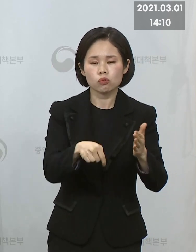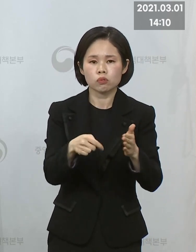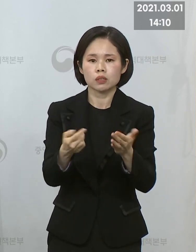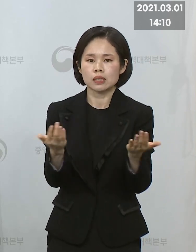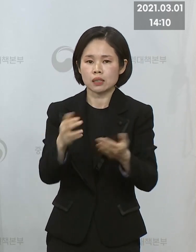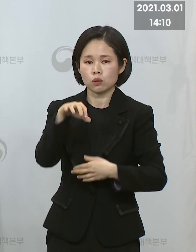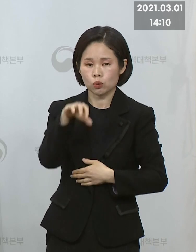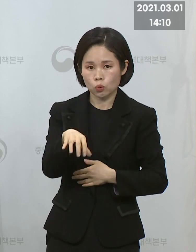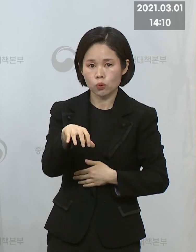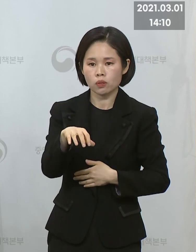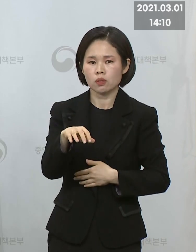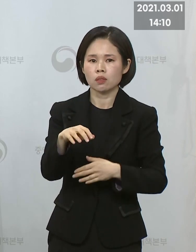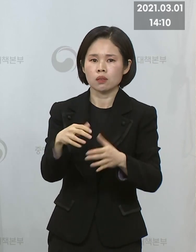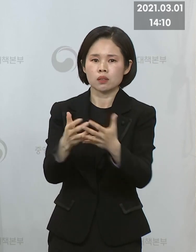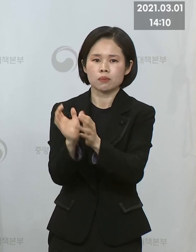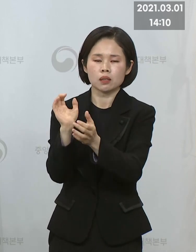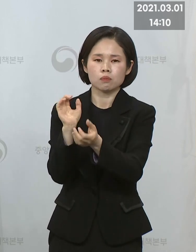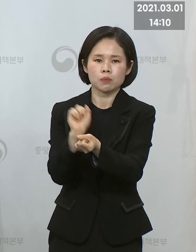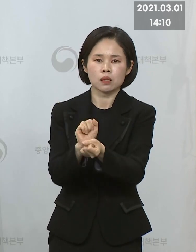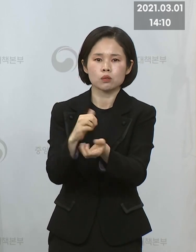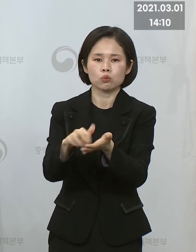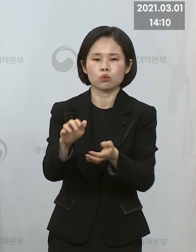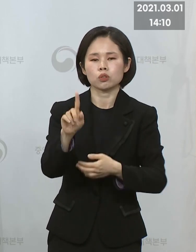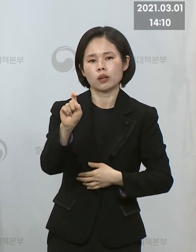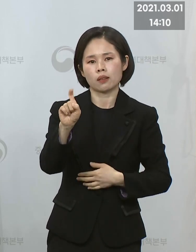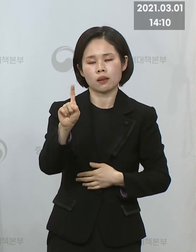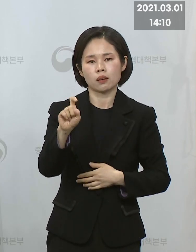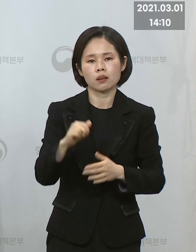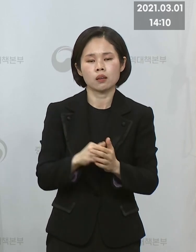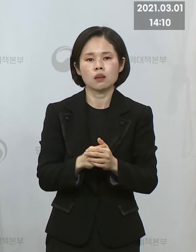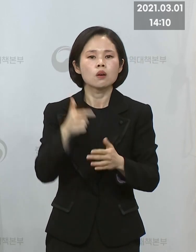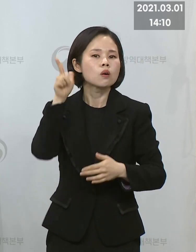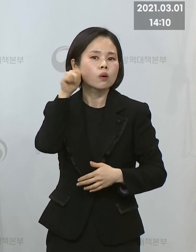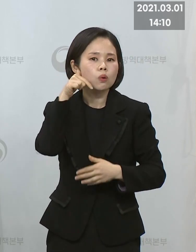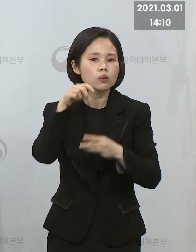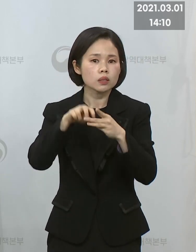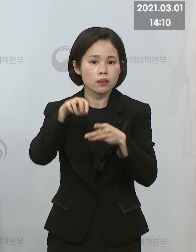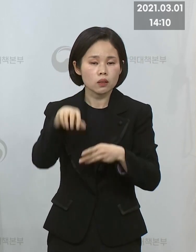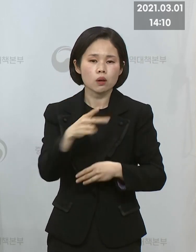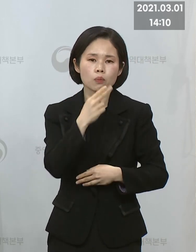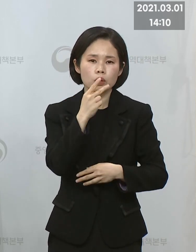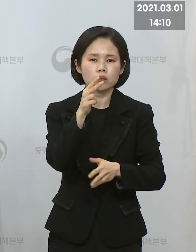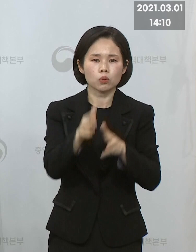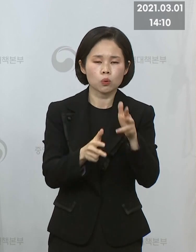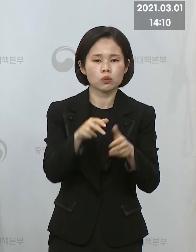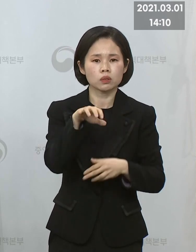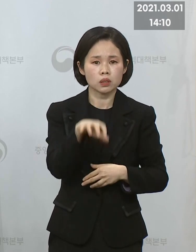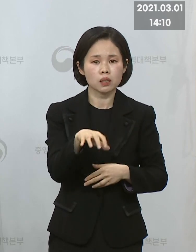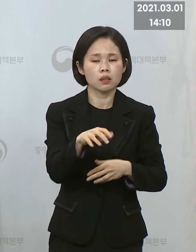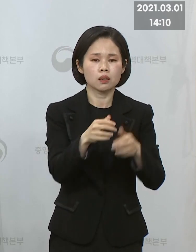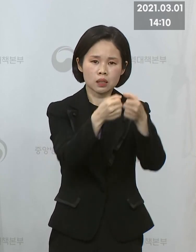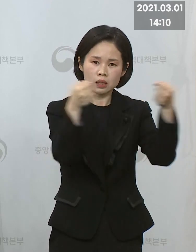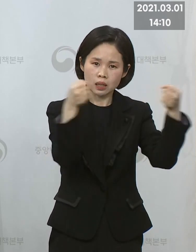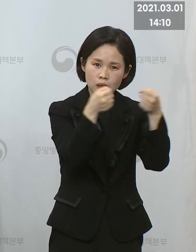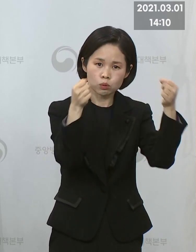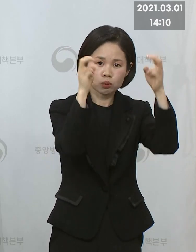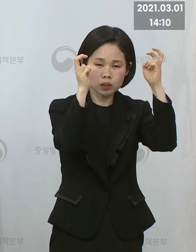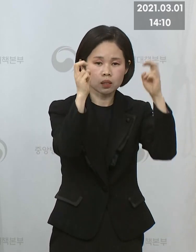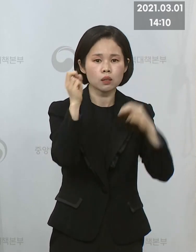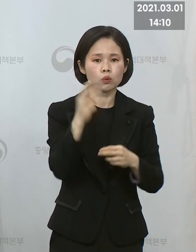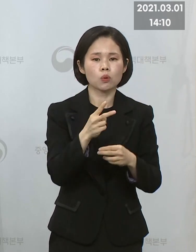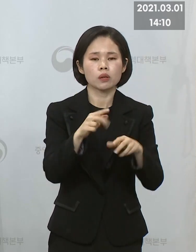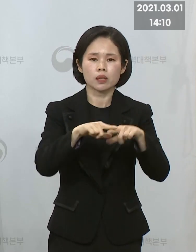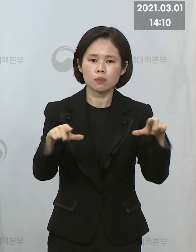사업장 관련이 11건으로 가장 많았습니다. 특히 콜센터, 플라스틱 공장, 가구회사, 그리고